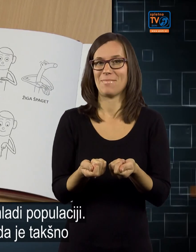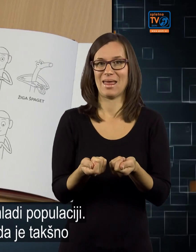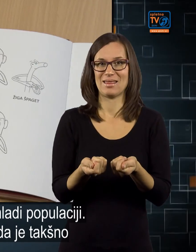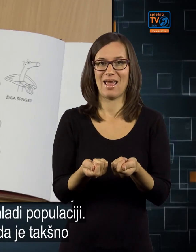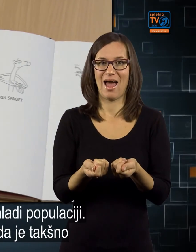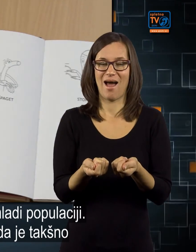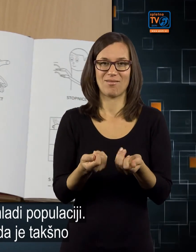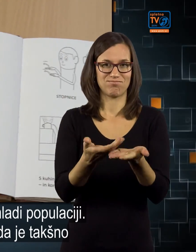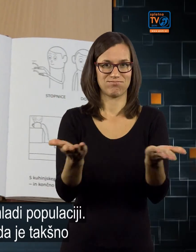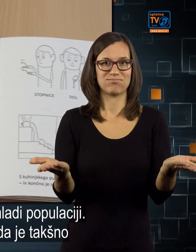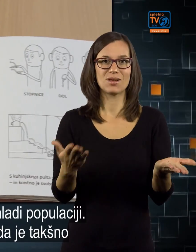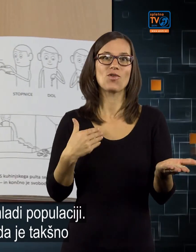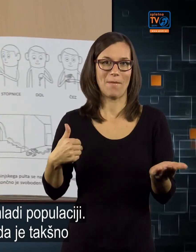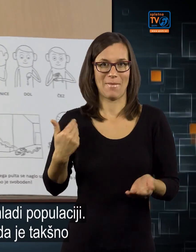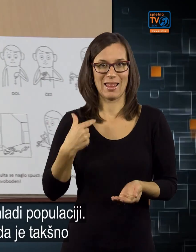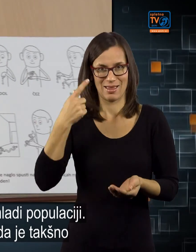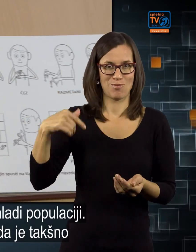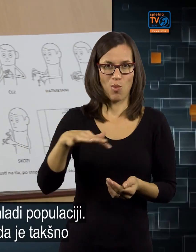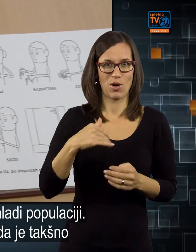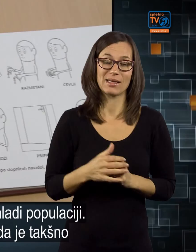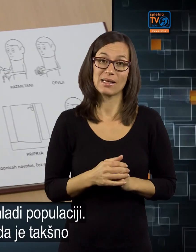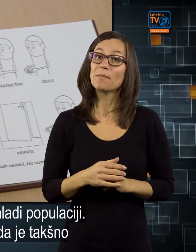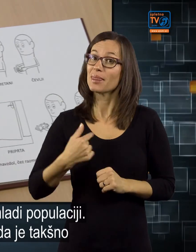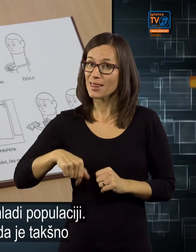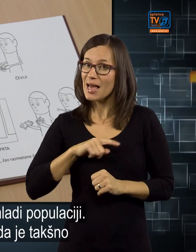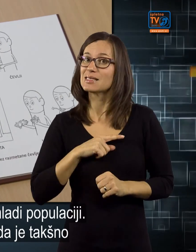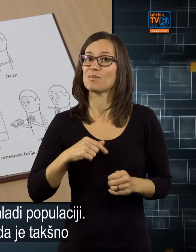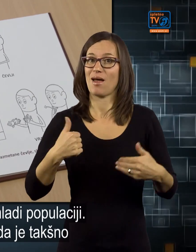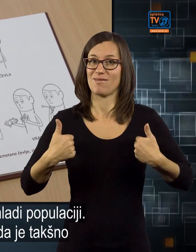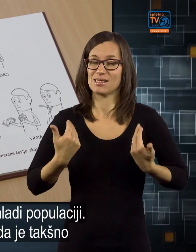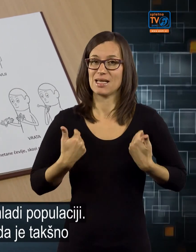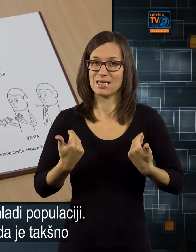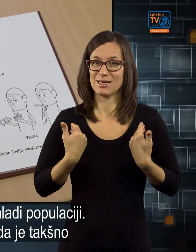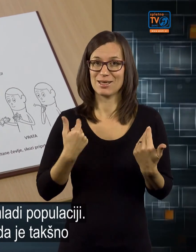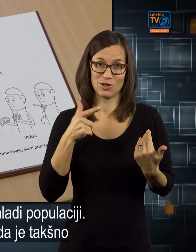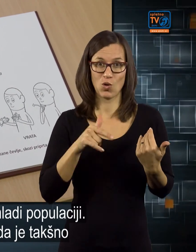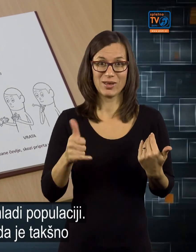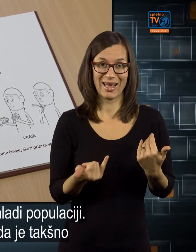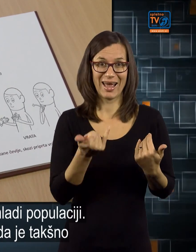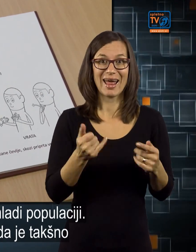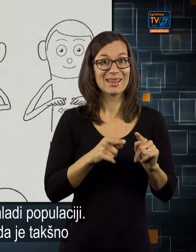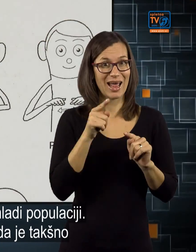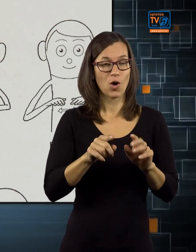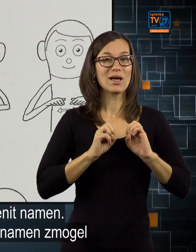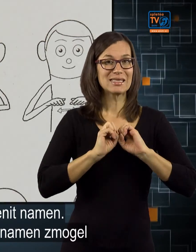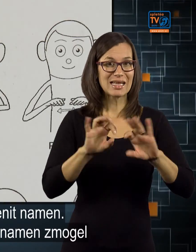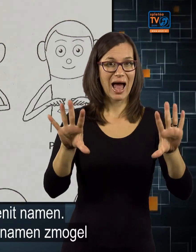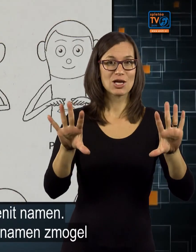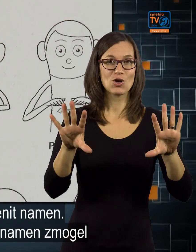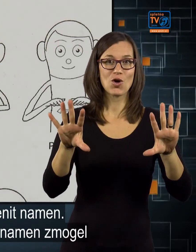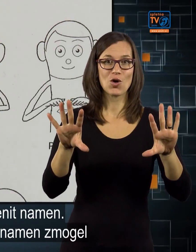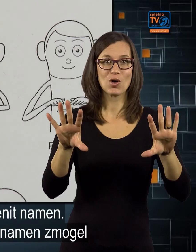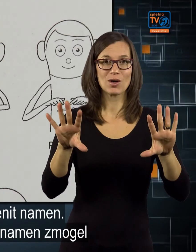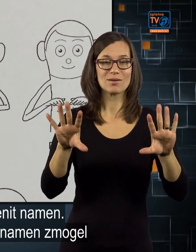torej svoji mladi populaciji. Nas pa veseli to, da je takšno